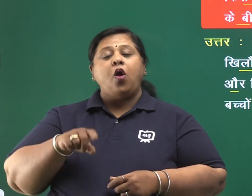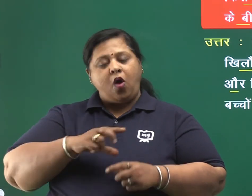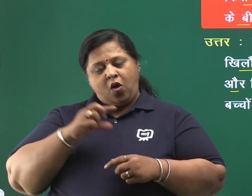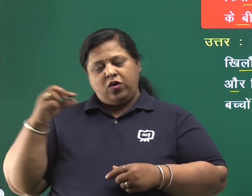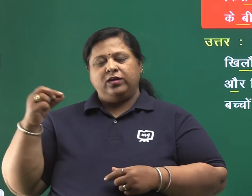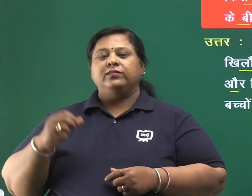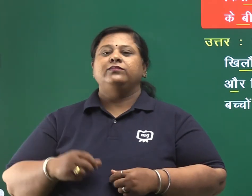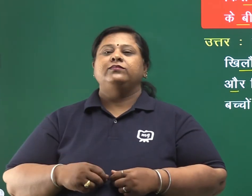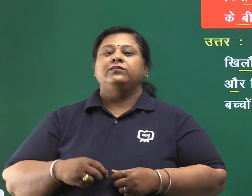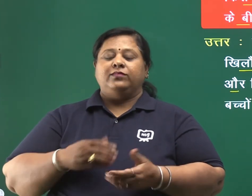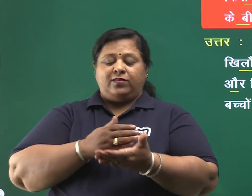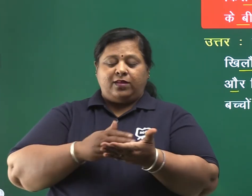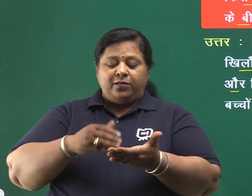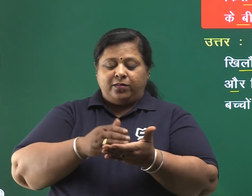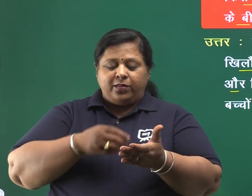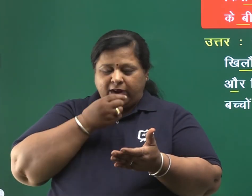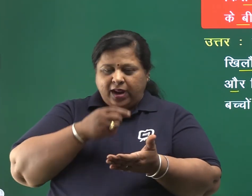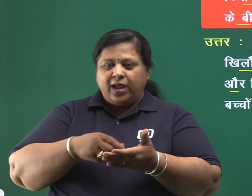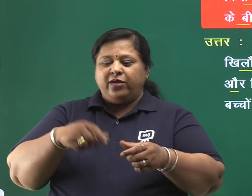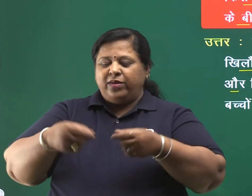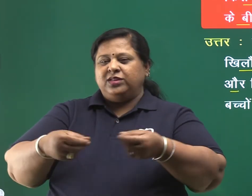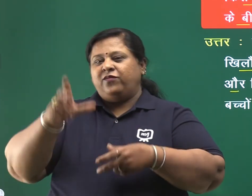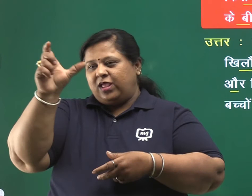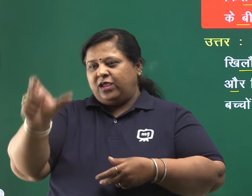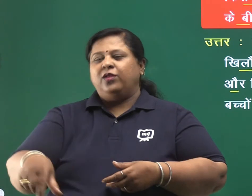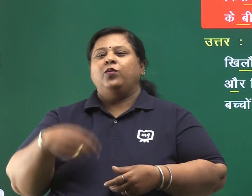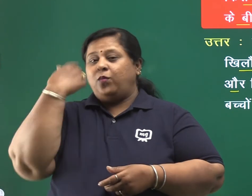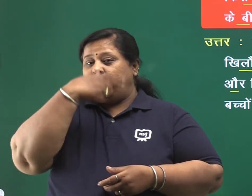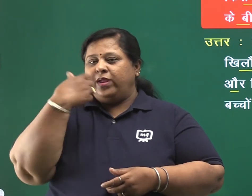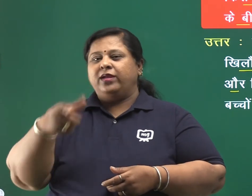और मिठाई वाले के रूप में